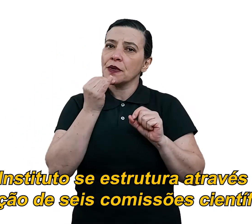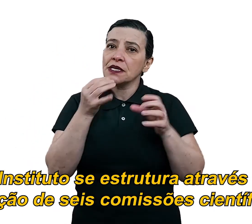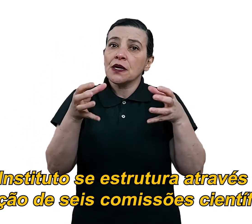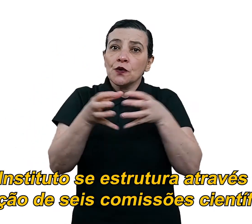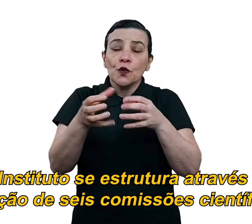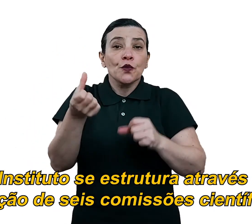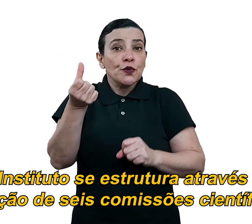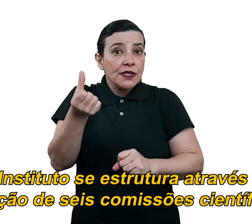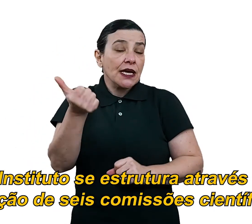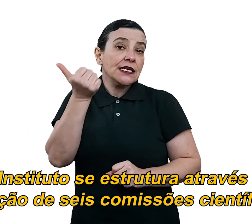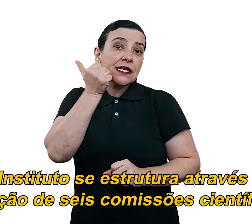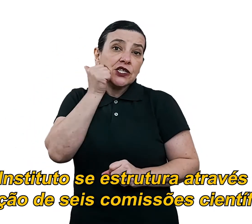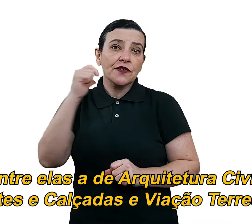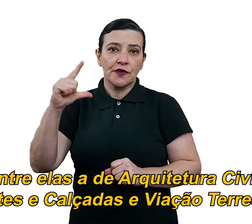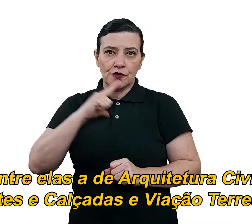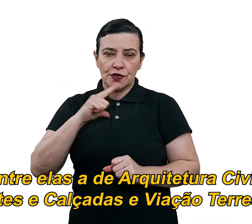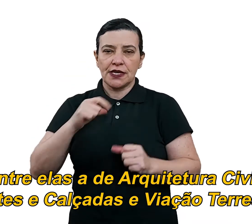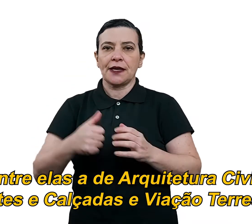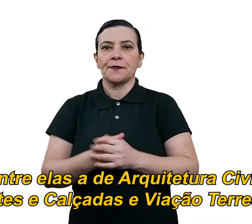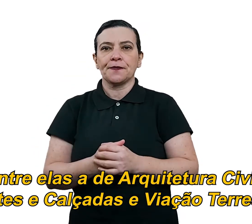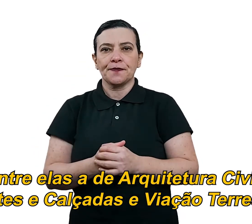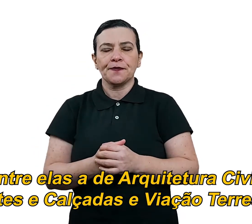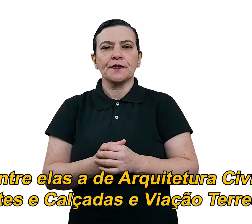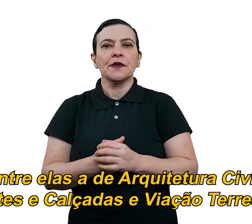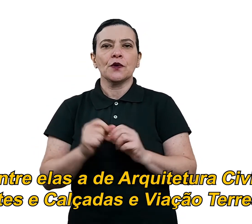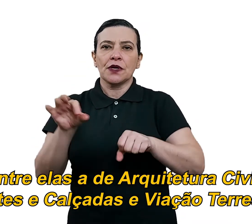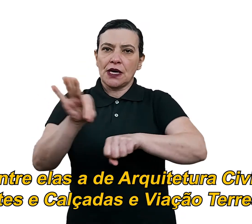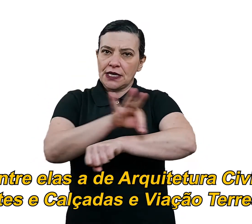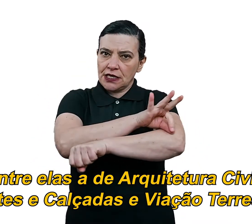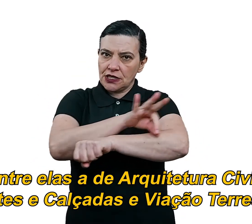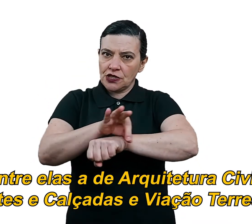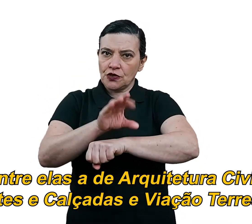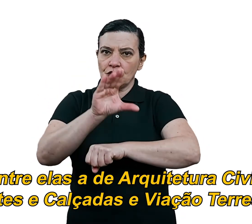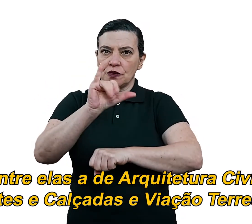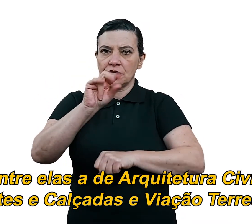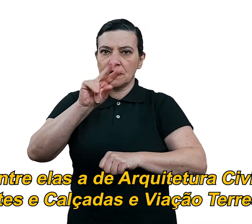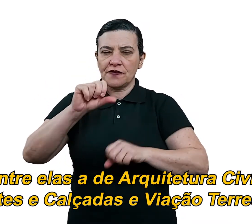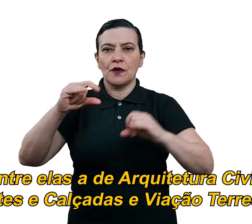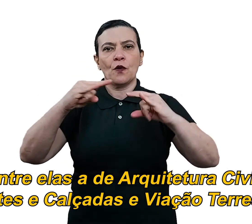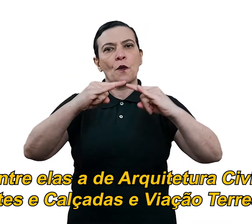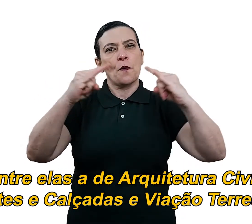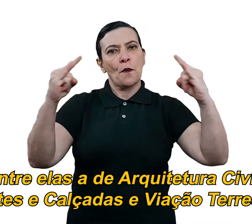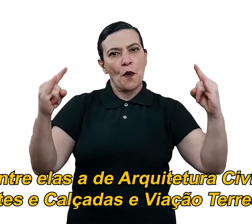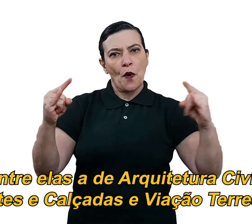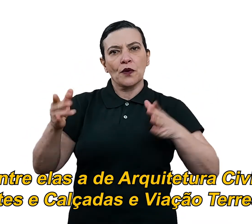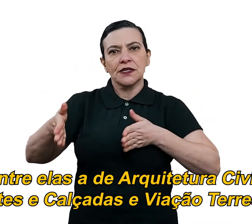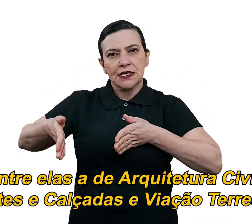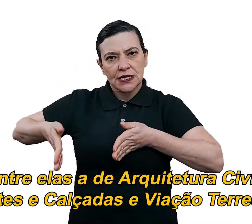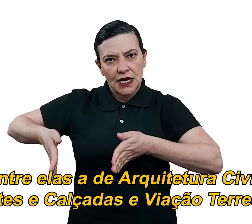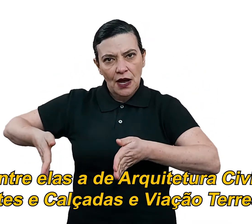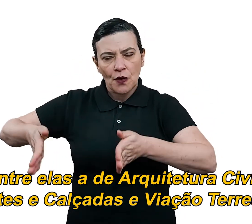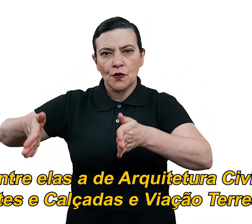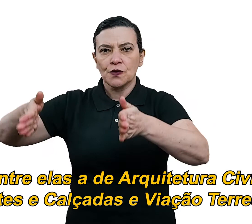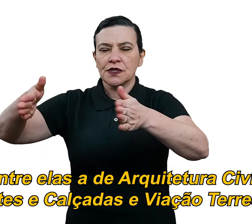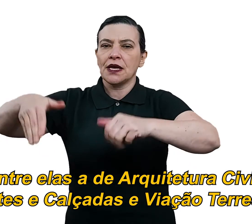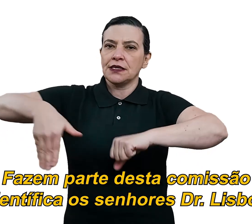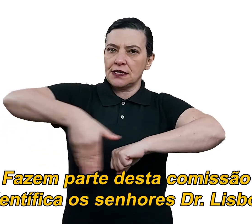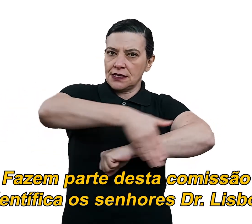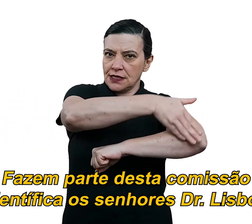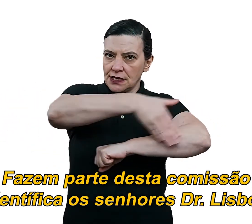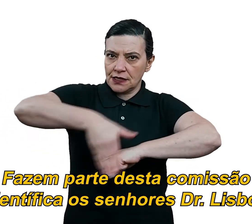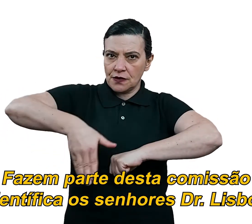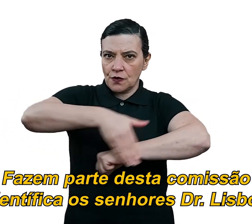de 6 comissões científicas, entre elas a de arquitetura civil, pontes e calçadas e viação